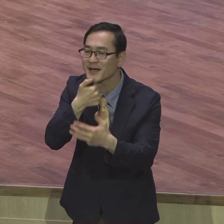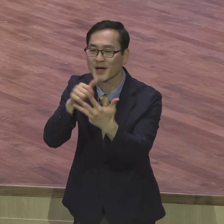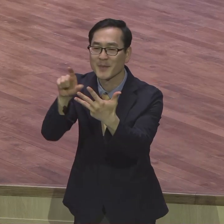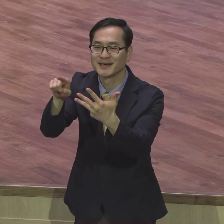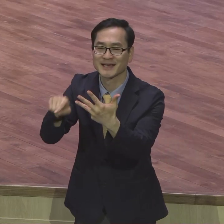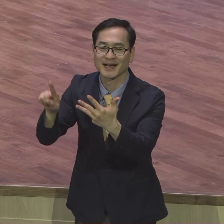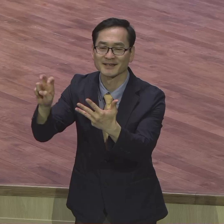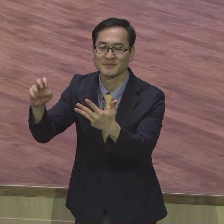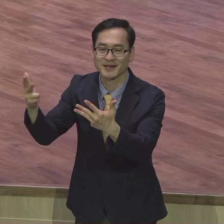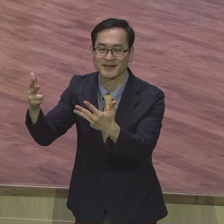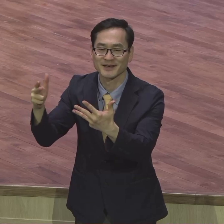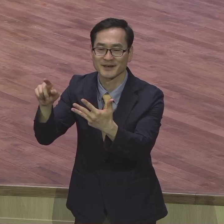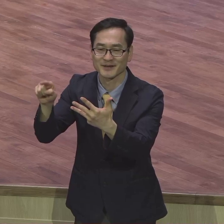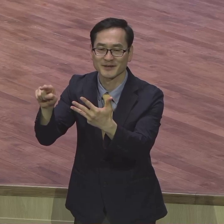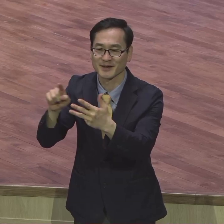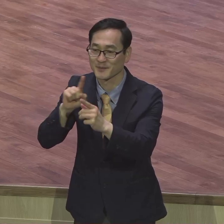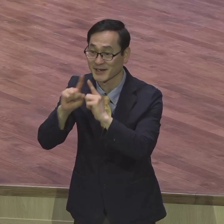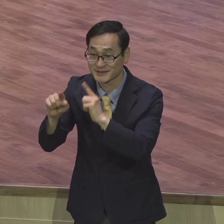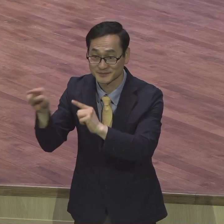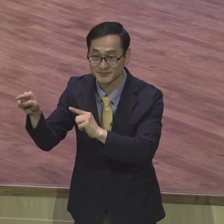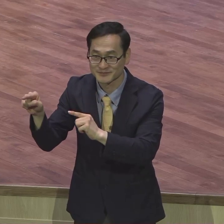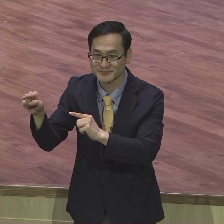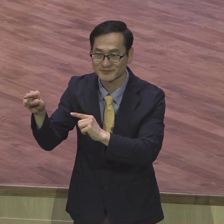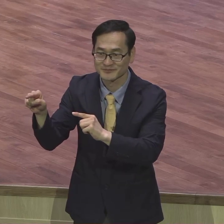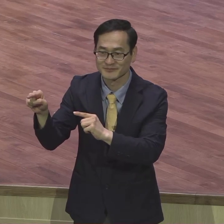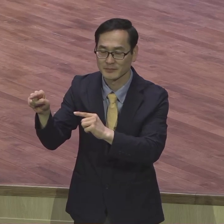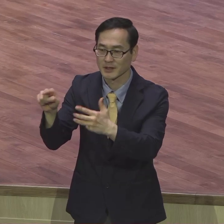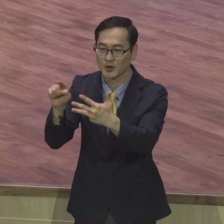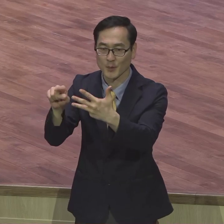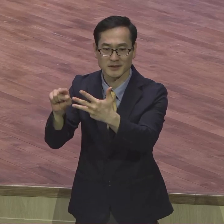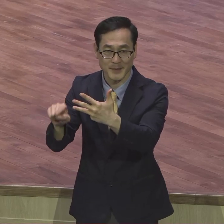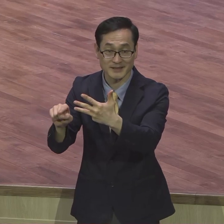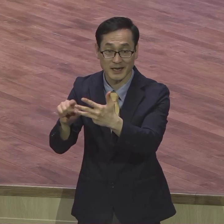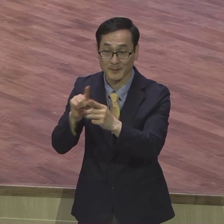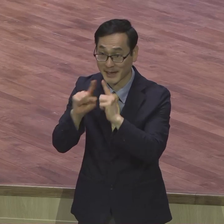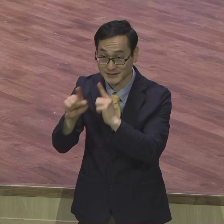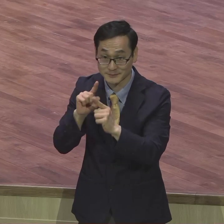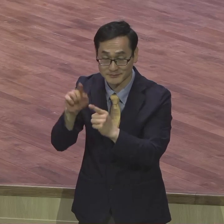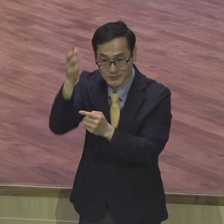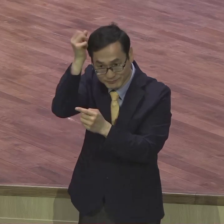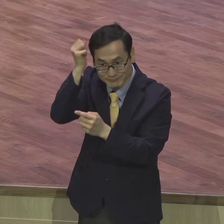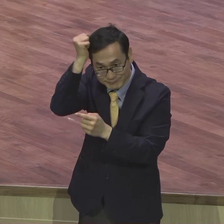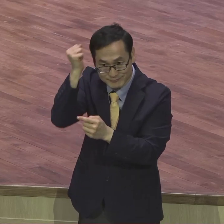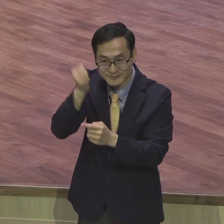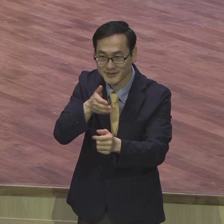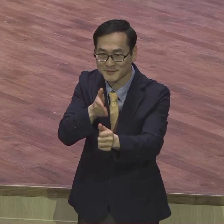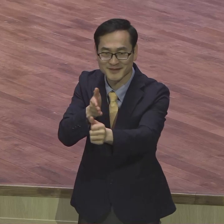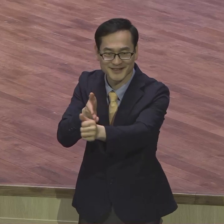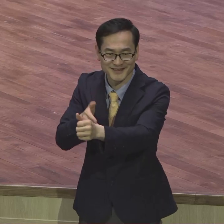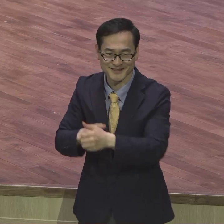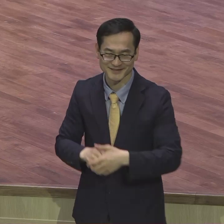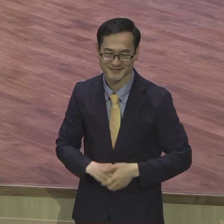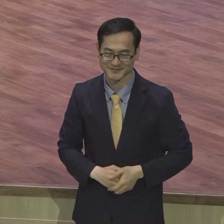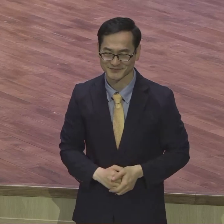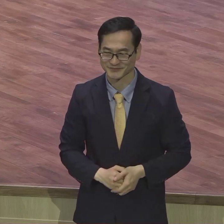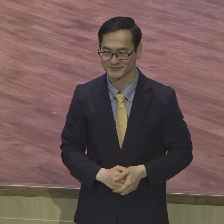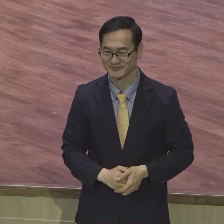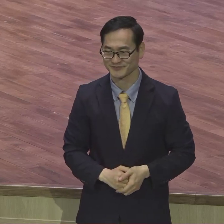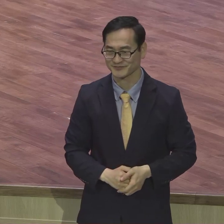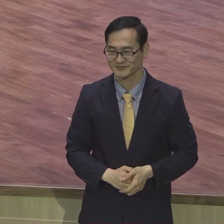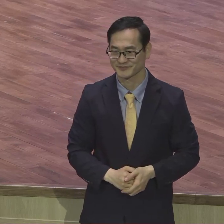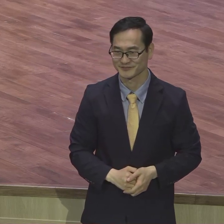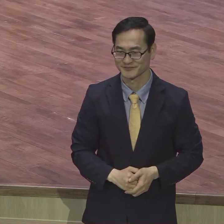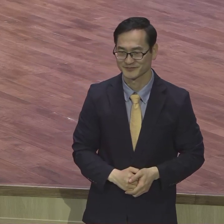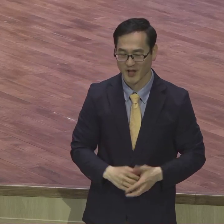전도별로 자 모이면 제일 먼저 할까 구역별로 모일 때 무슨 달합방 모일 때 제일 먼저 고백할까 로마서 8장 1절 1절을 암송합니다.